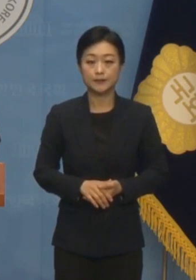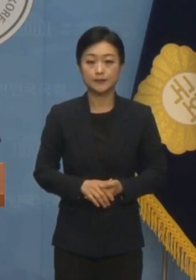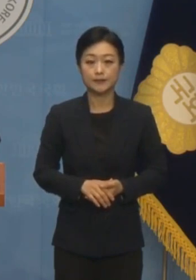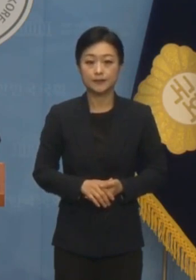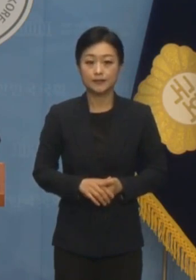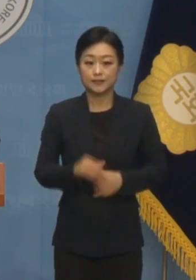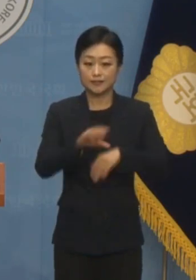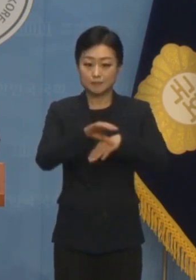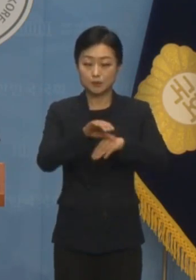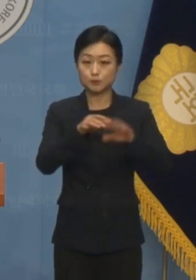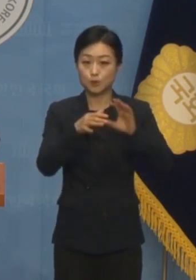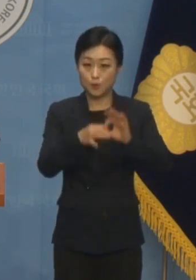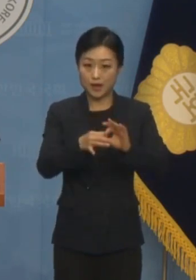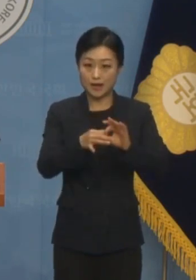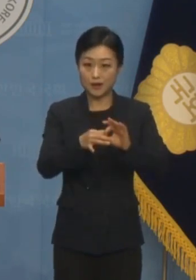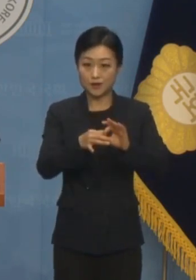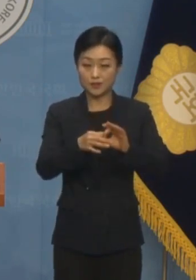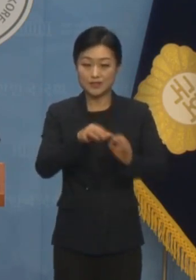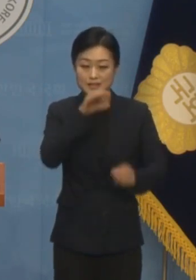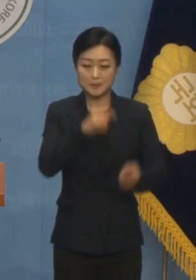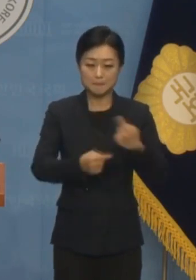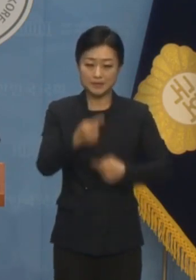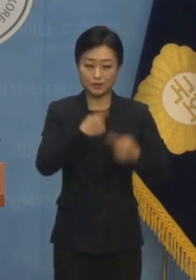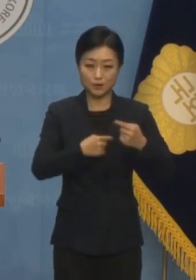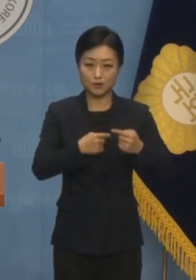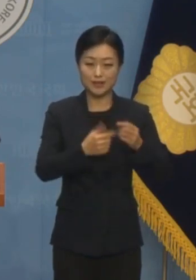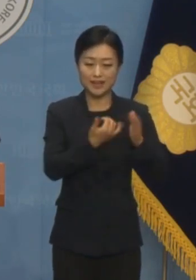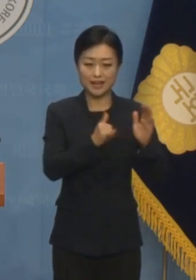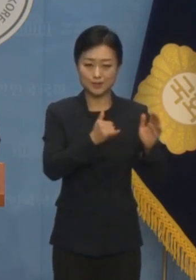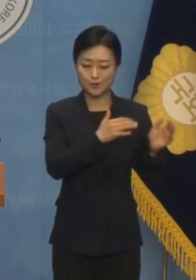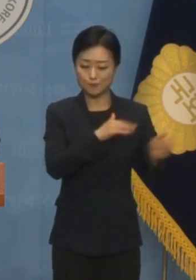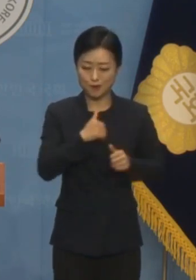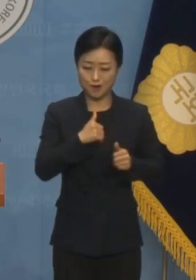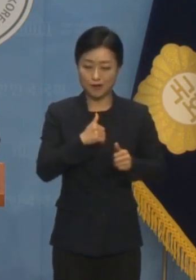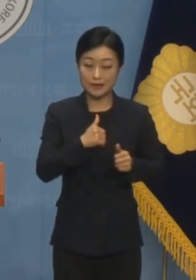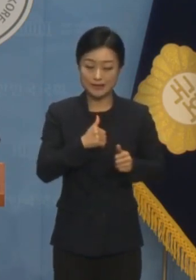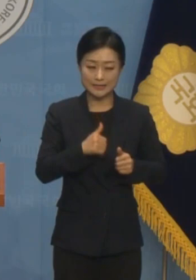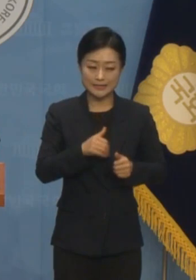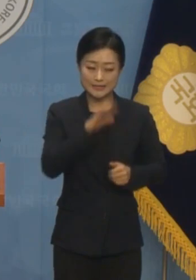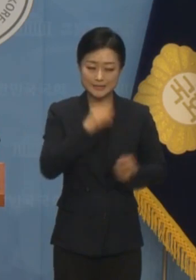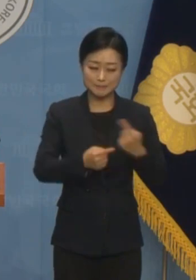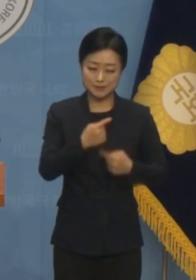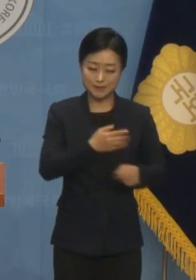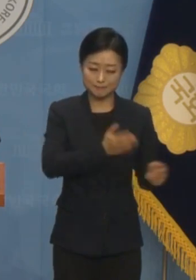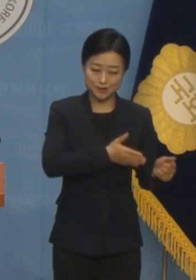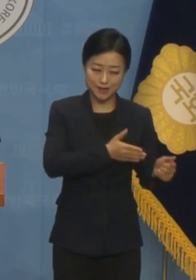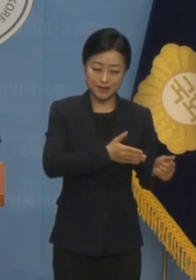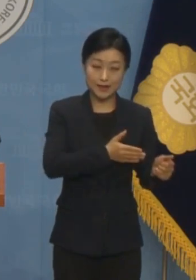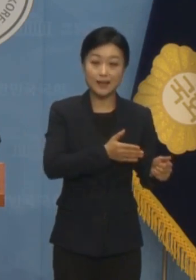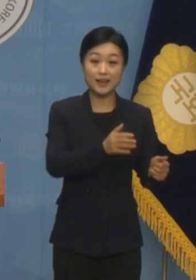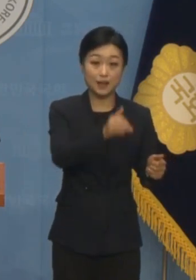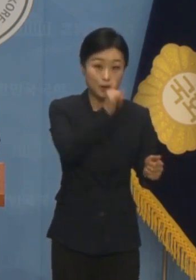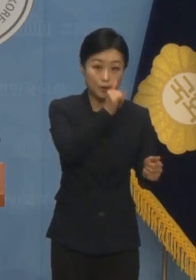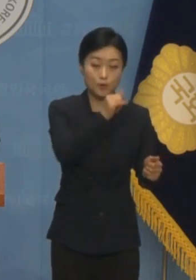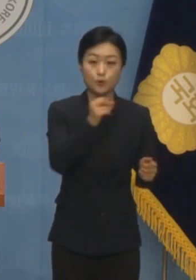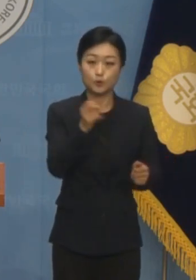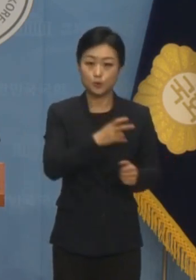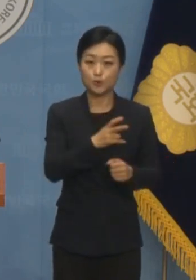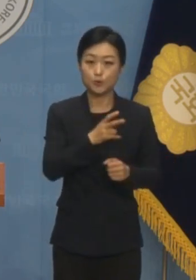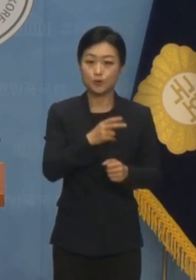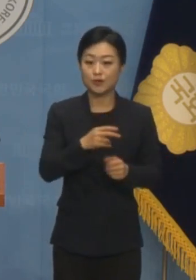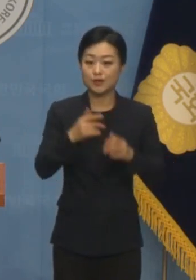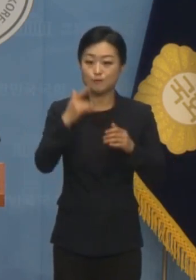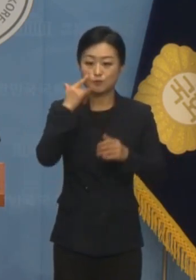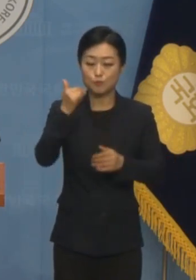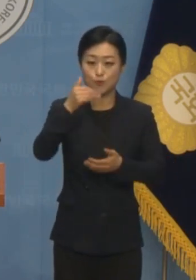가족을 동원하는 셀프 민원 사주에 이어 탈세를 위해 가족 꼼수 증여까지 서슴지 않다니